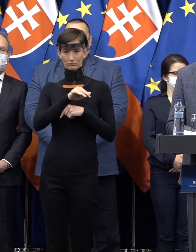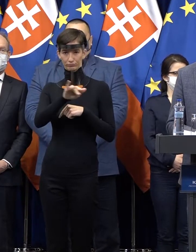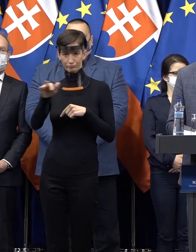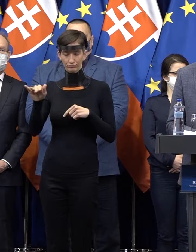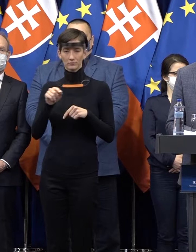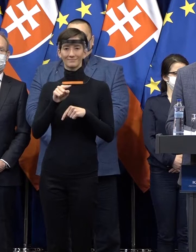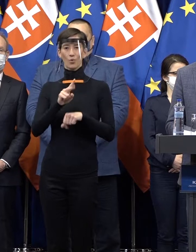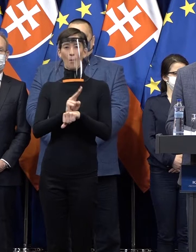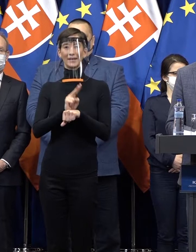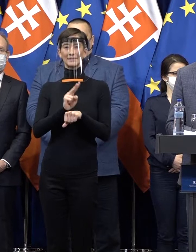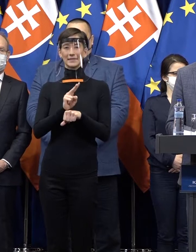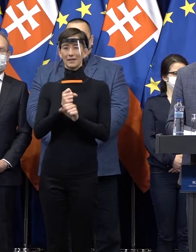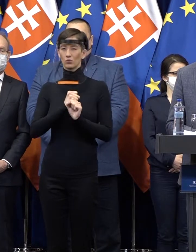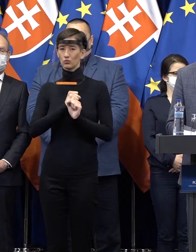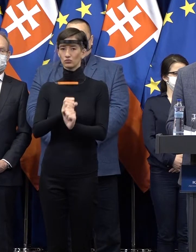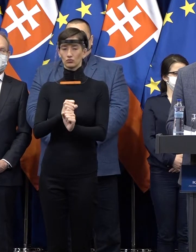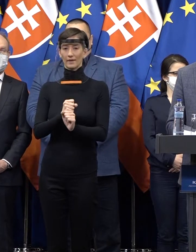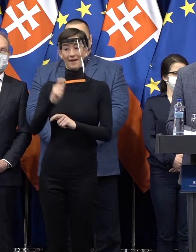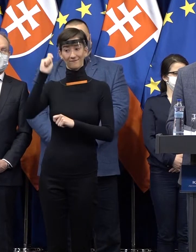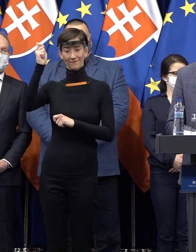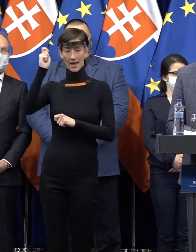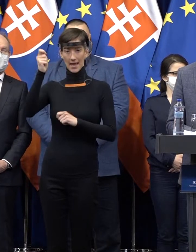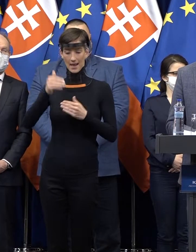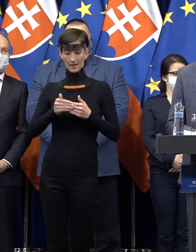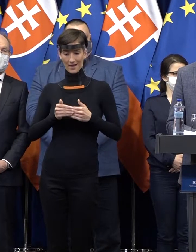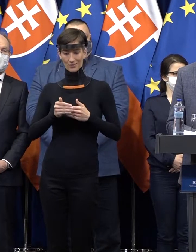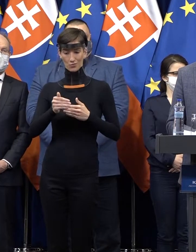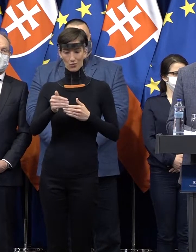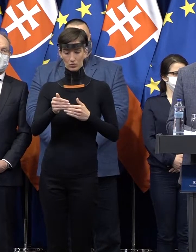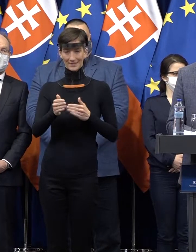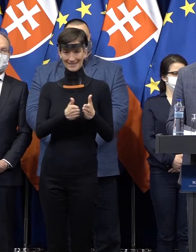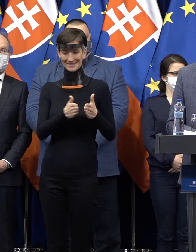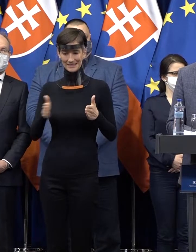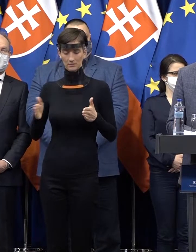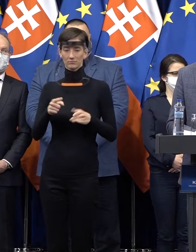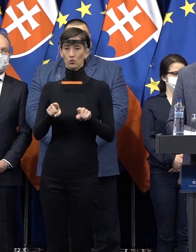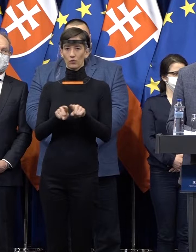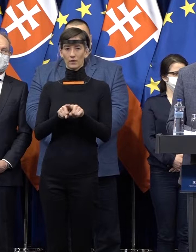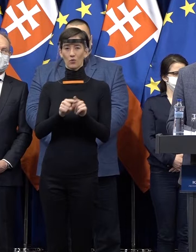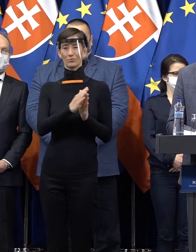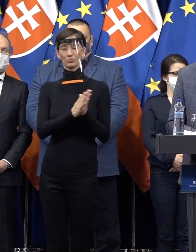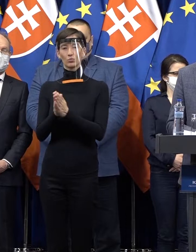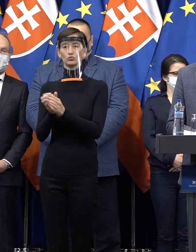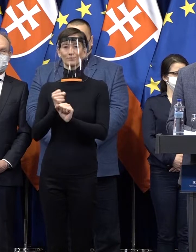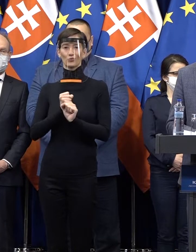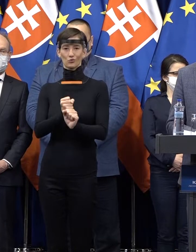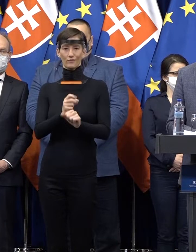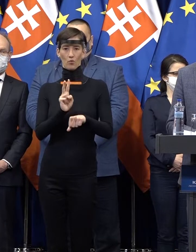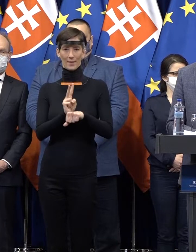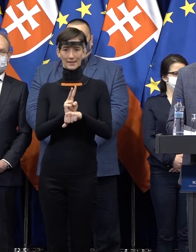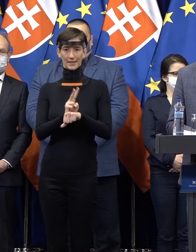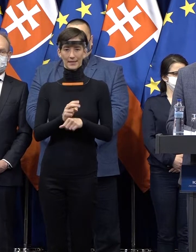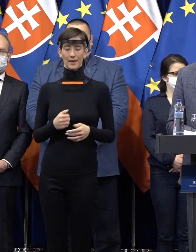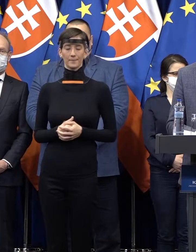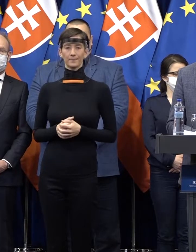aj počas veľkonočných sviatkov robili tak, ako im káže alebo ako ich prosí vláda. Jediné také veľké